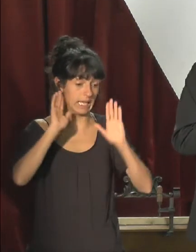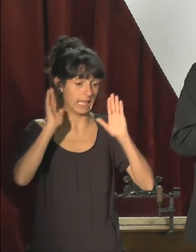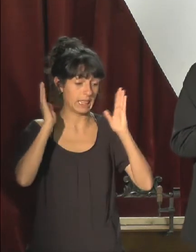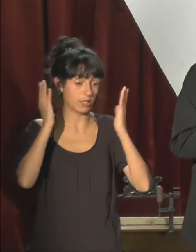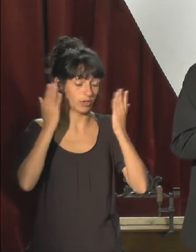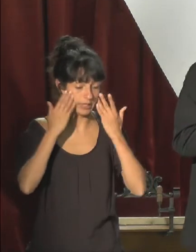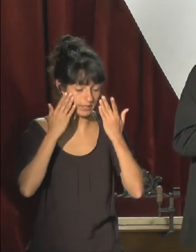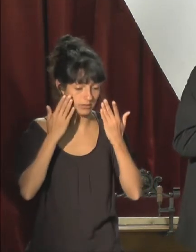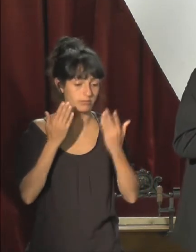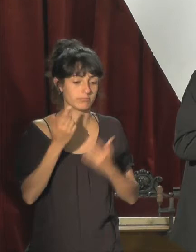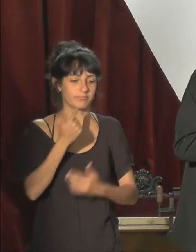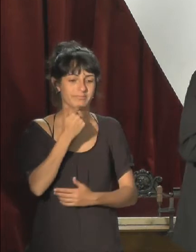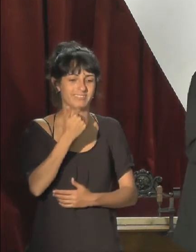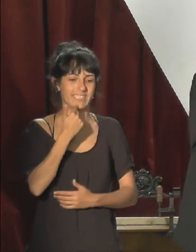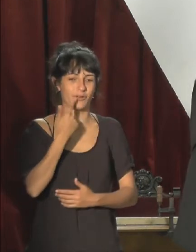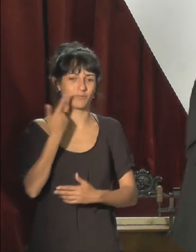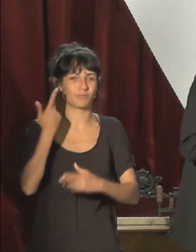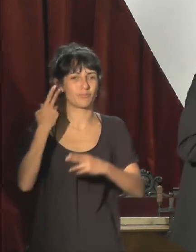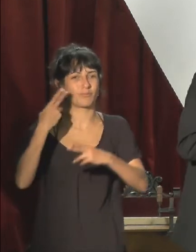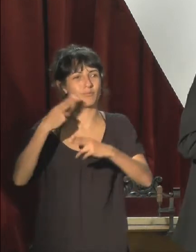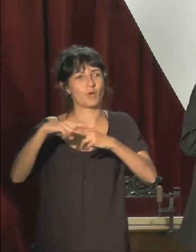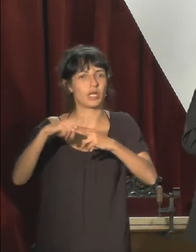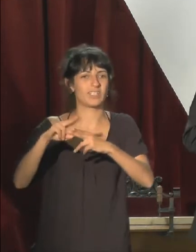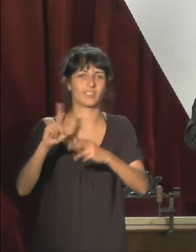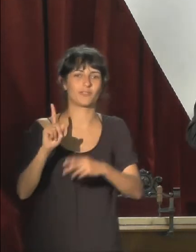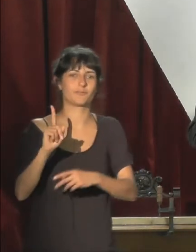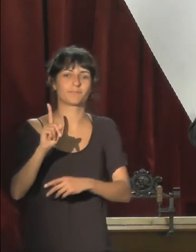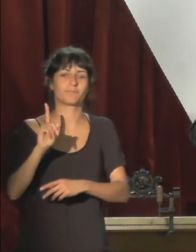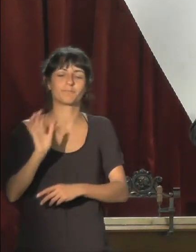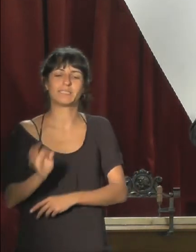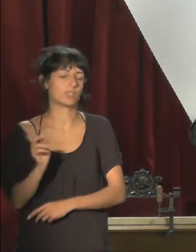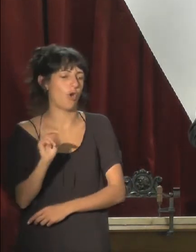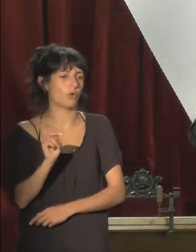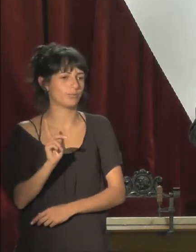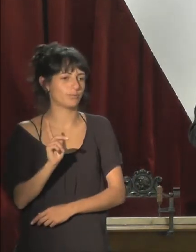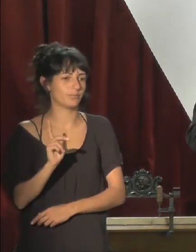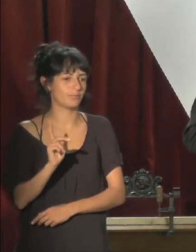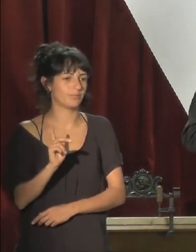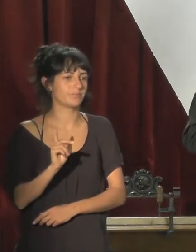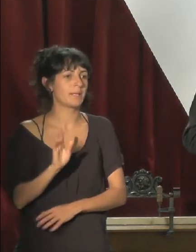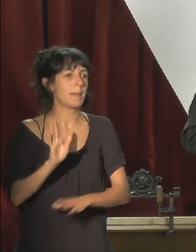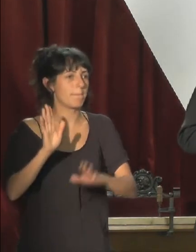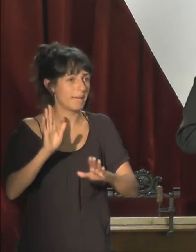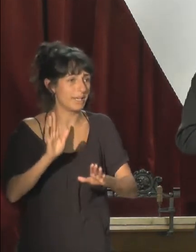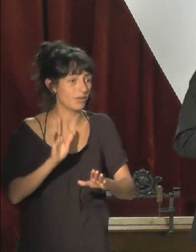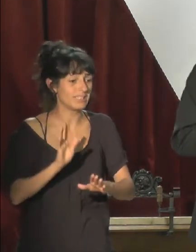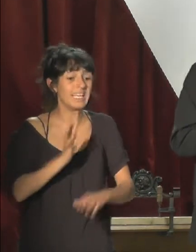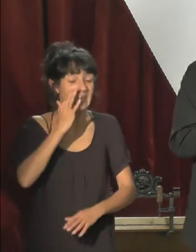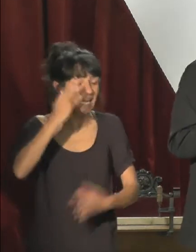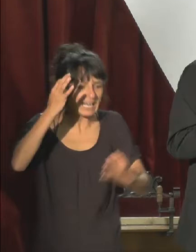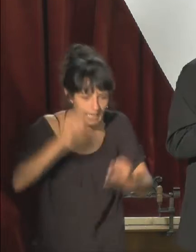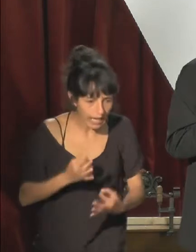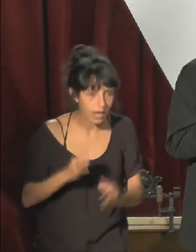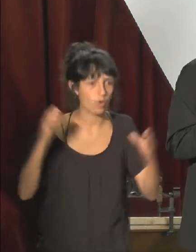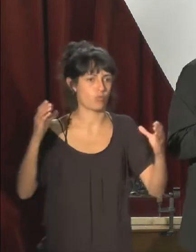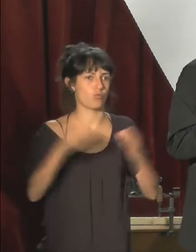negou no plano político, o que non deixou de ser unha infamia, si houbo grupo parlamentar de